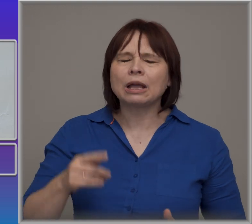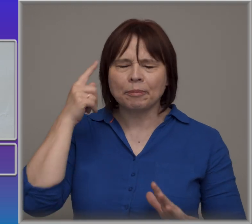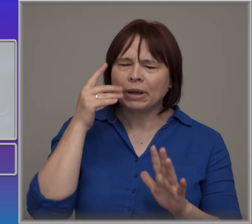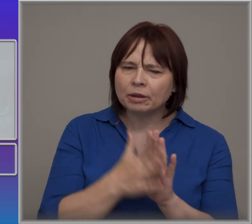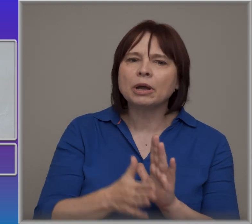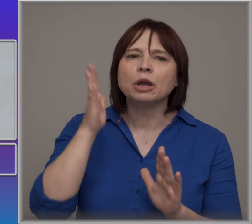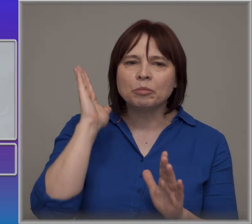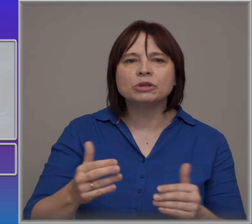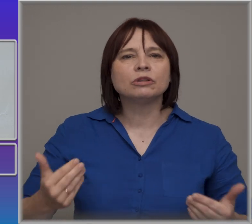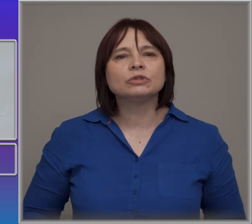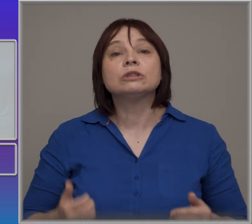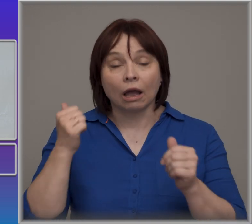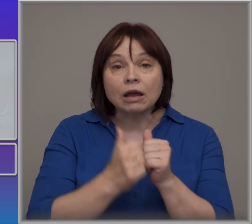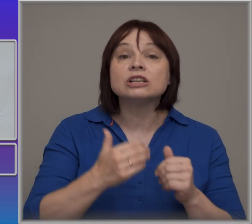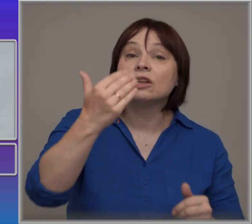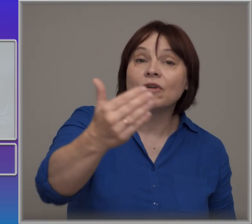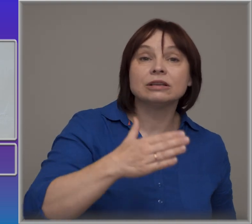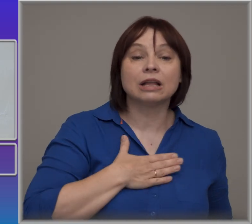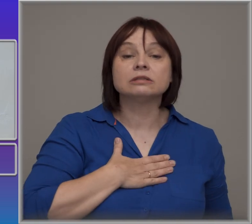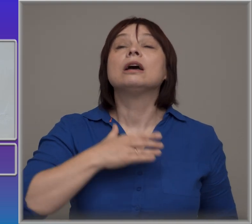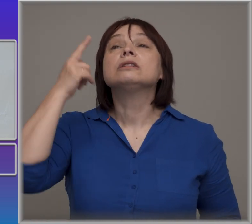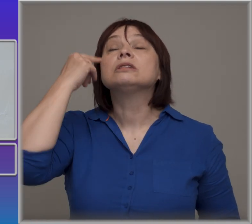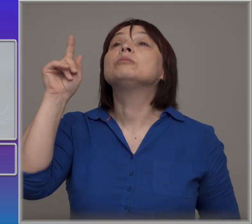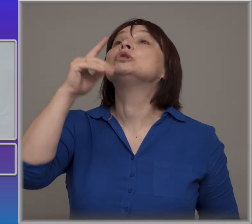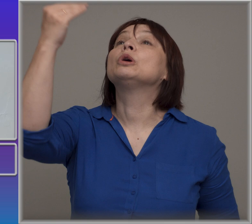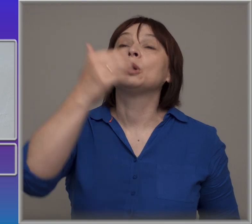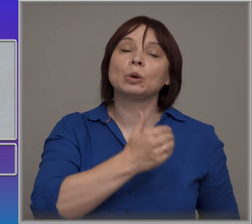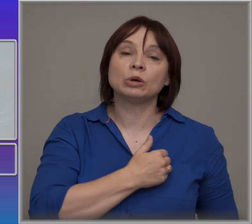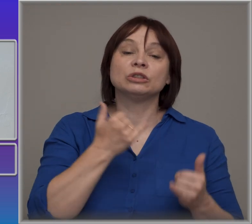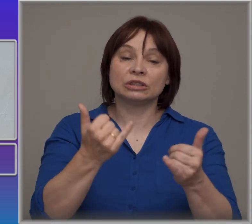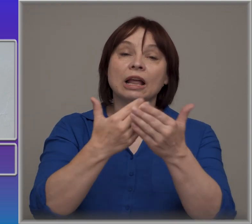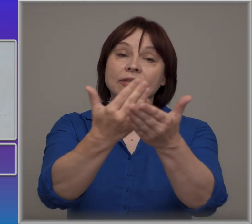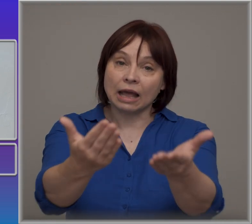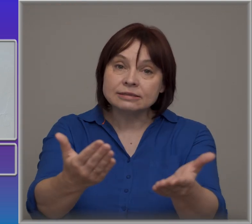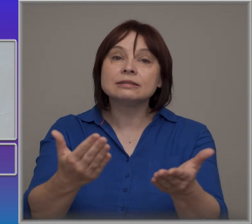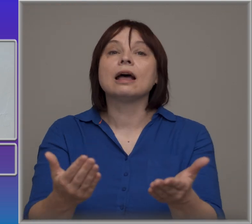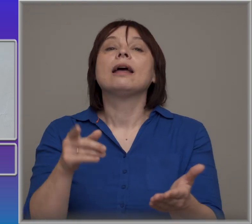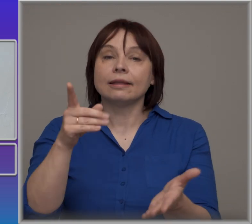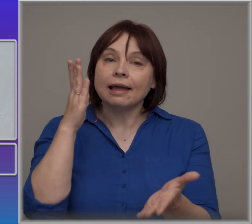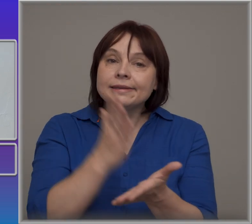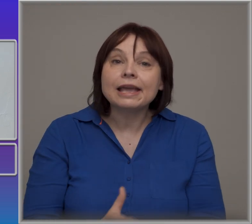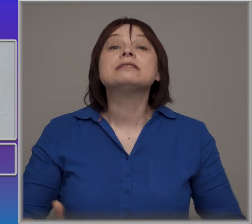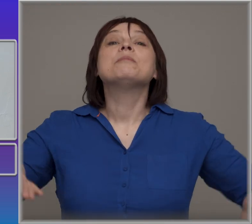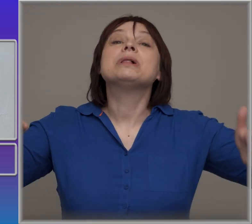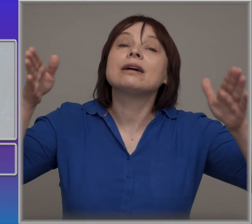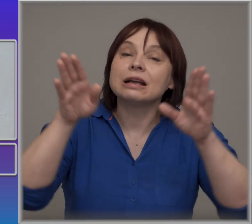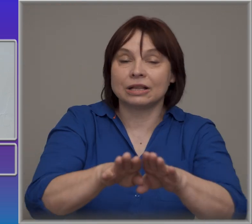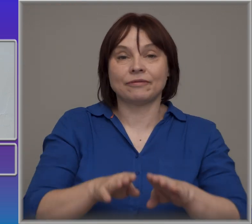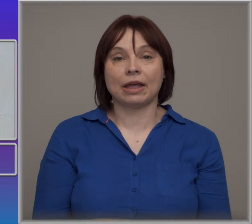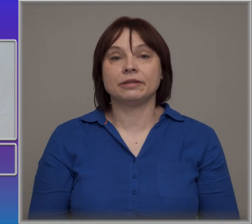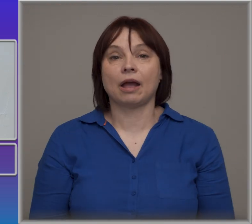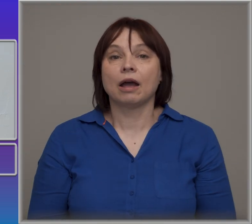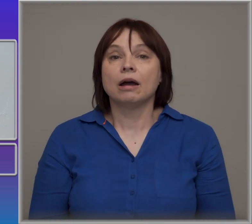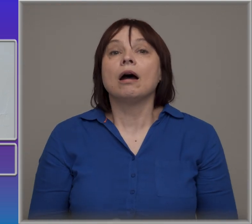жизни каждого из нас. И знаем, что Ты, то, что Ты хочешь для нас, это благо, это благословение. Как бы сейчас